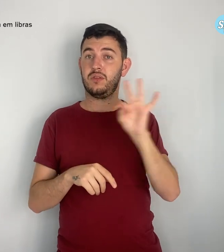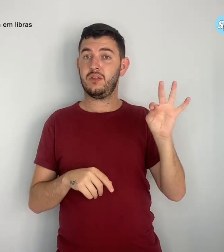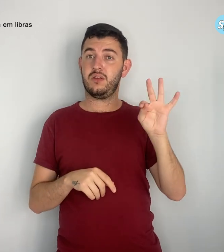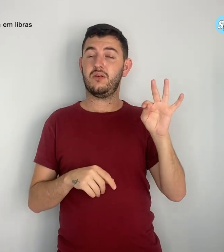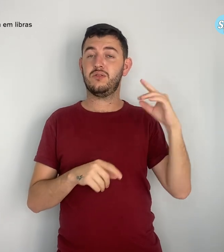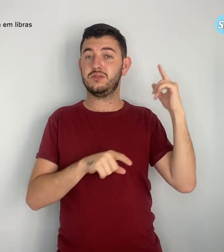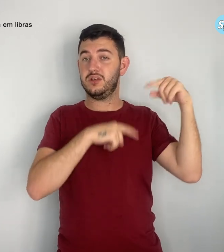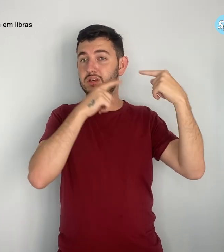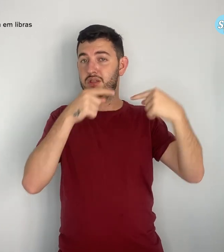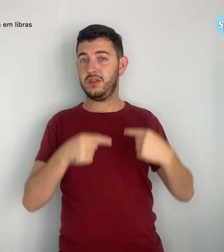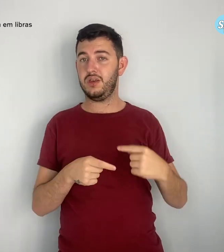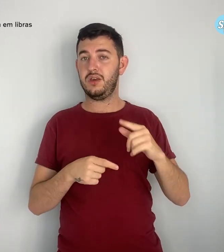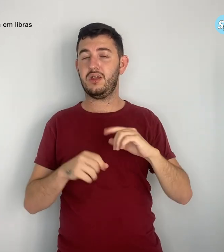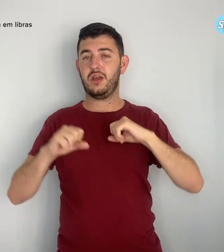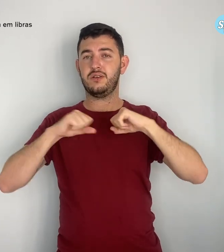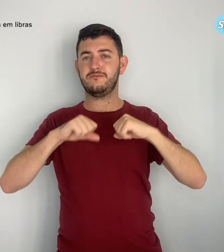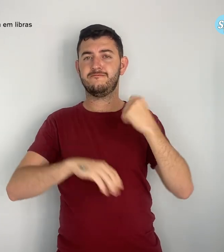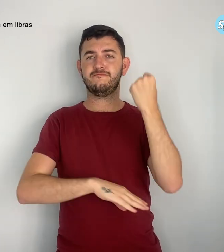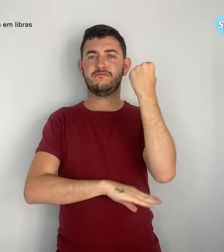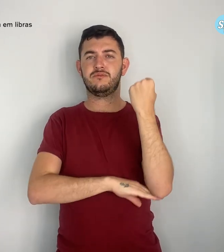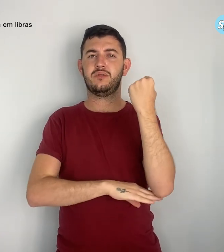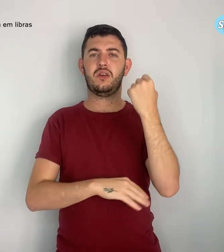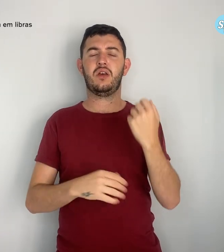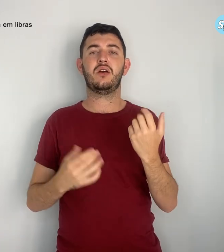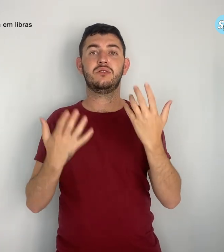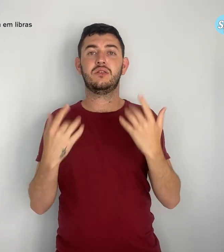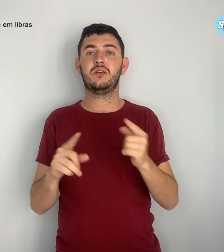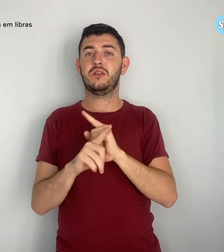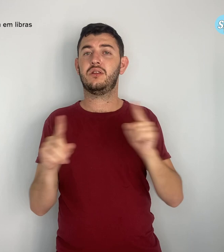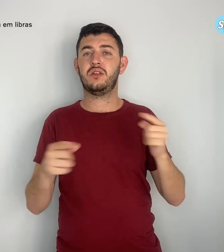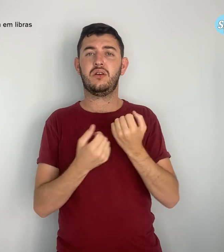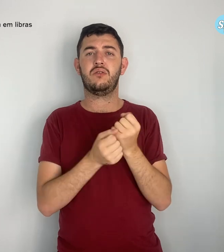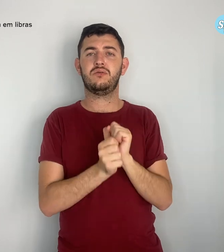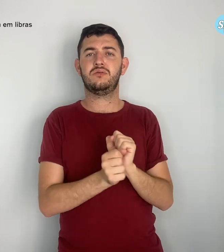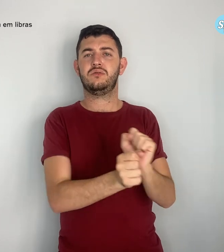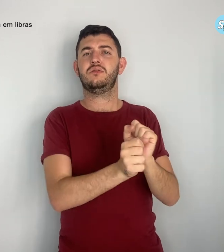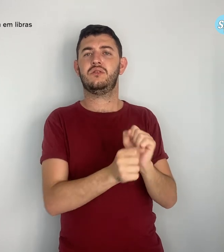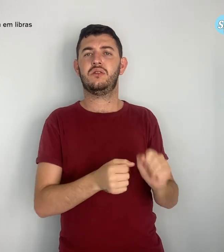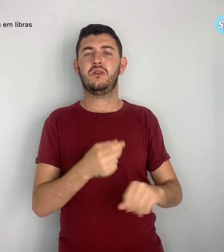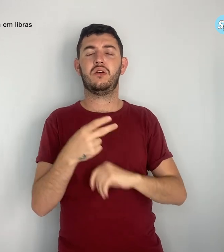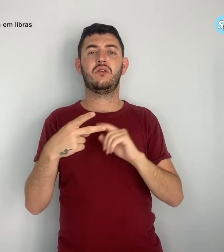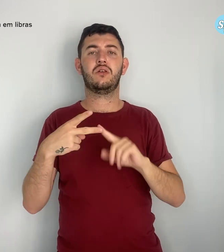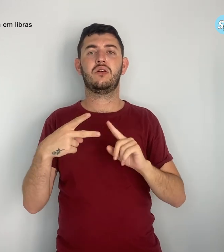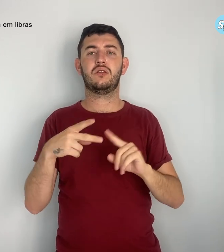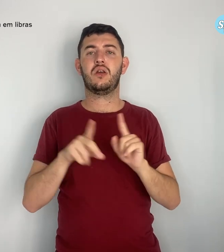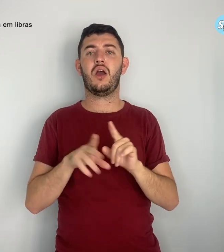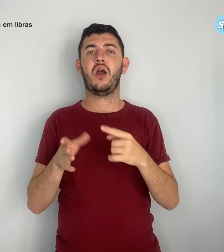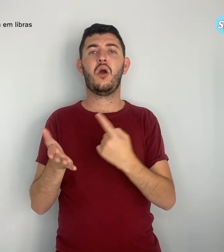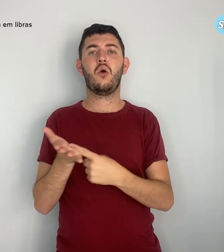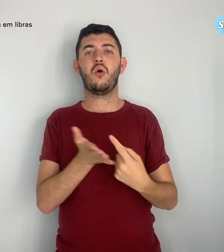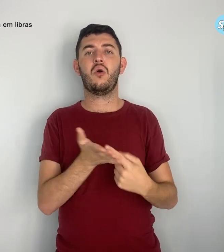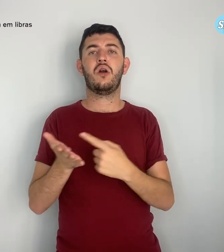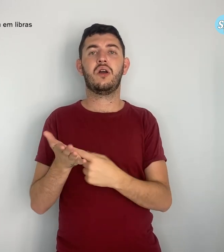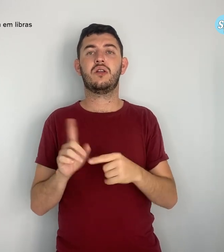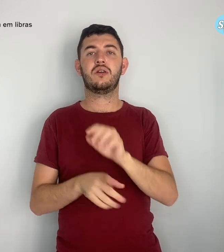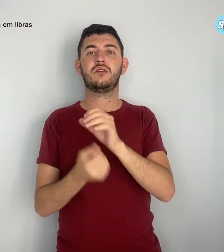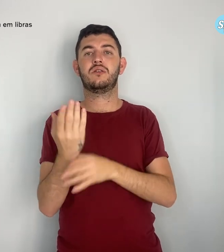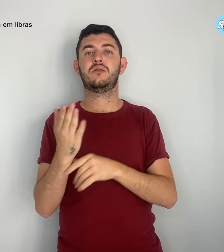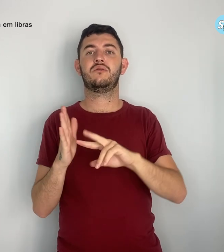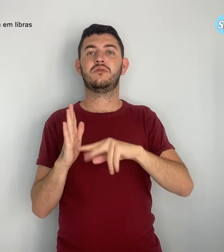resistência ao escravagismo da organização dos primeiros sindicatos da primeira greve